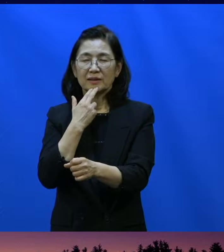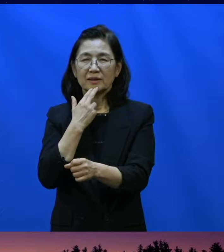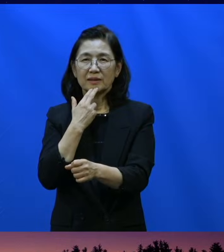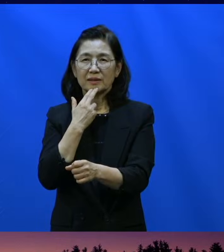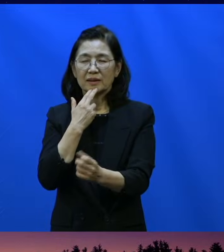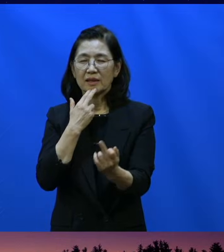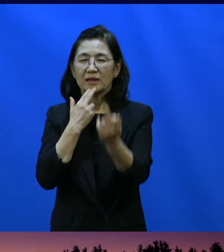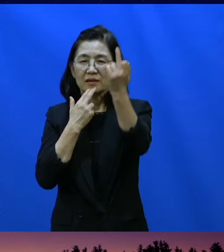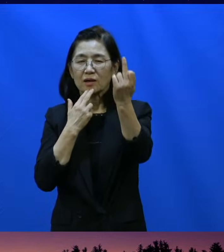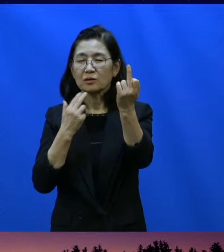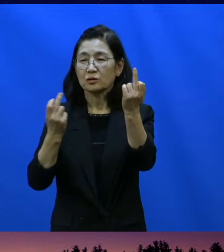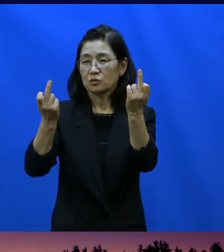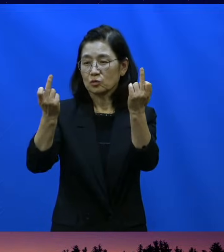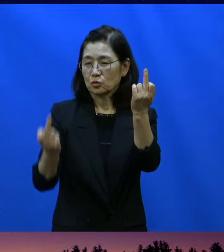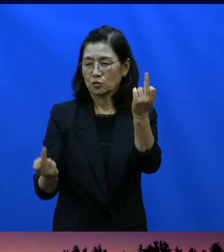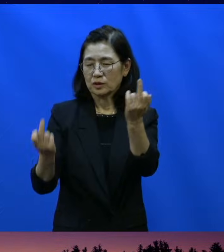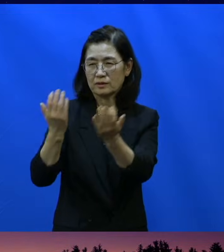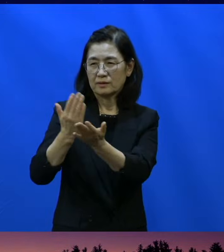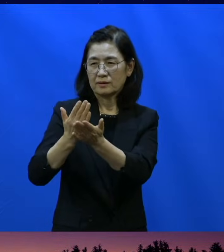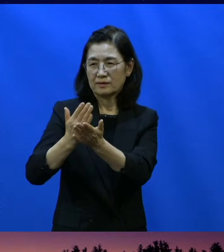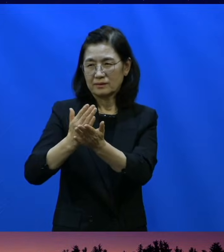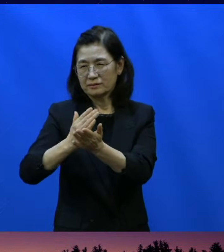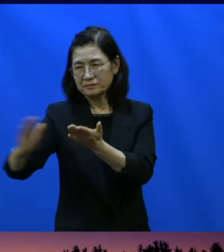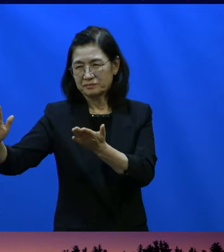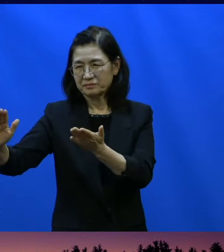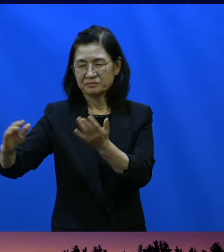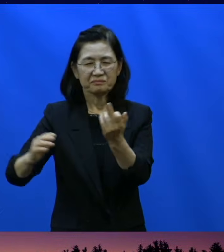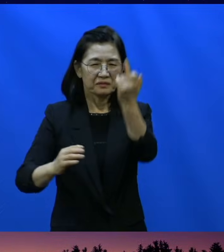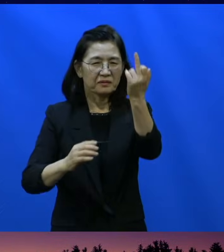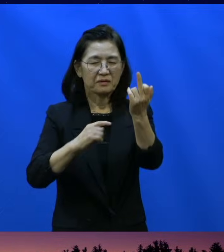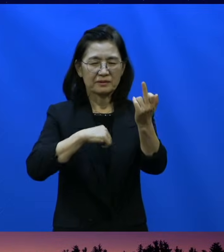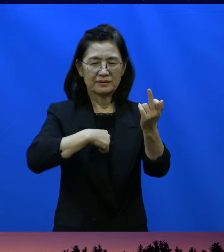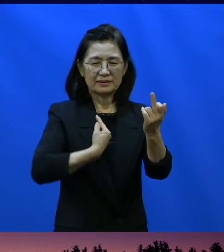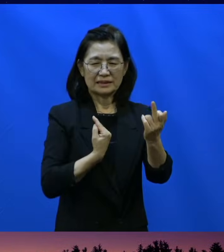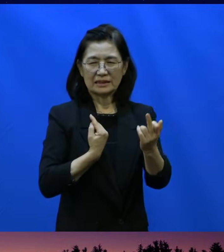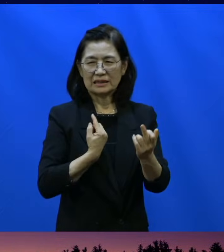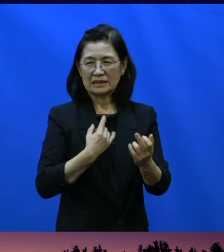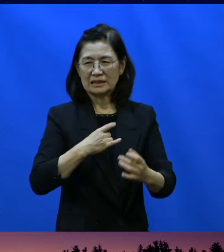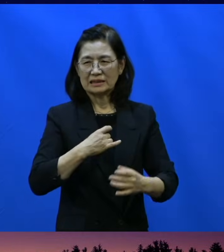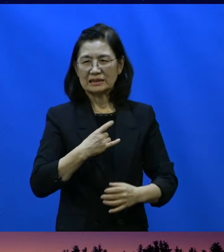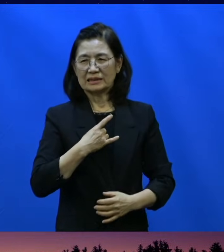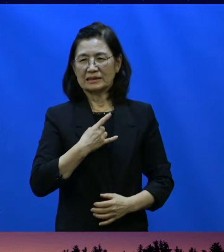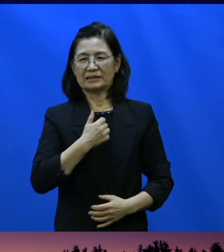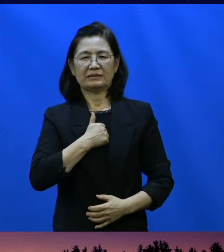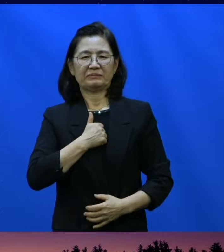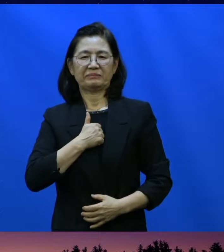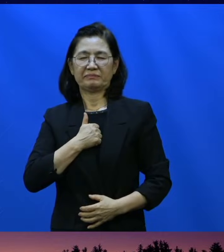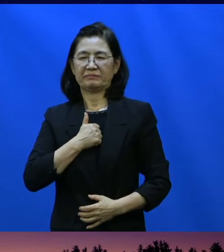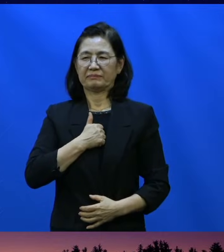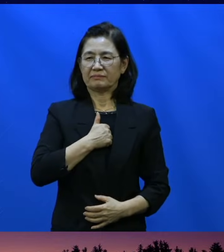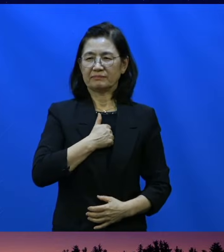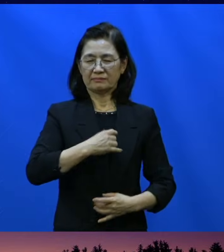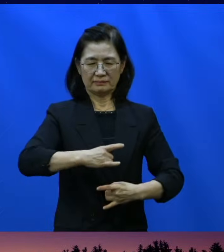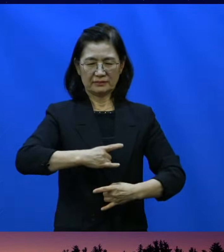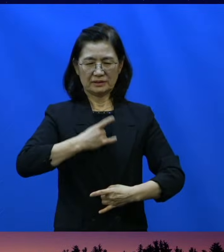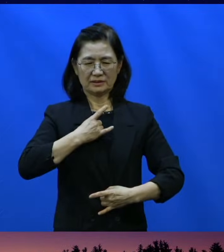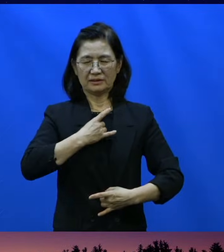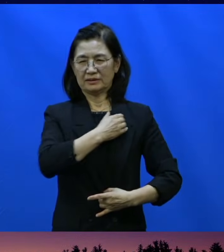내치죠. 자기 의에 사로잡혀 있는 사람, 이해력이라고는 하나도 없는.